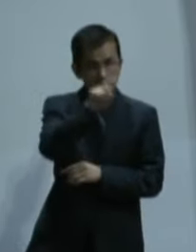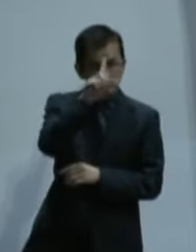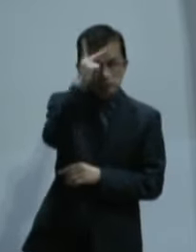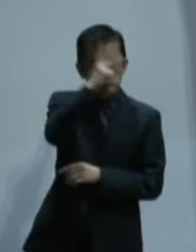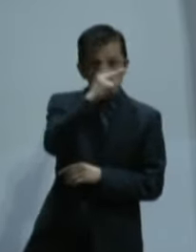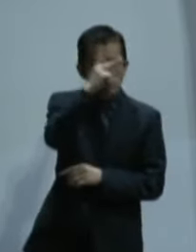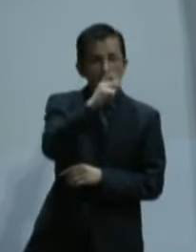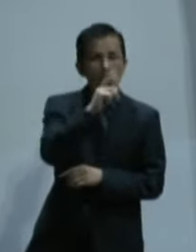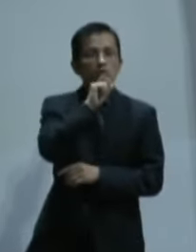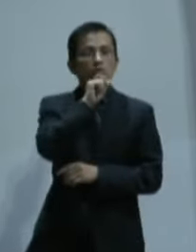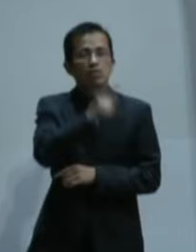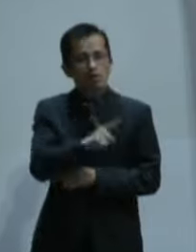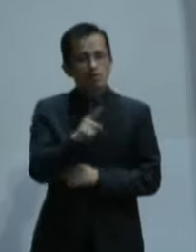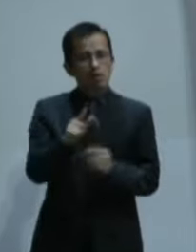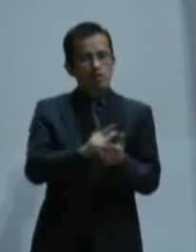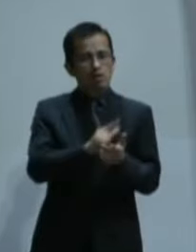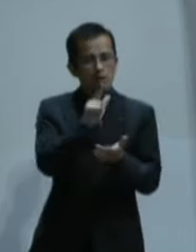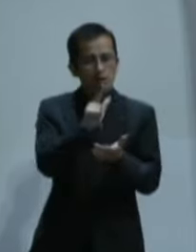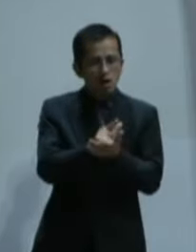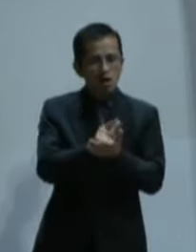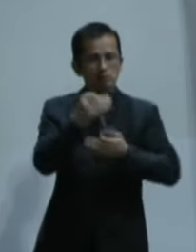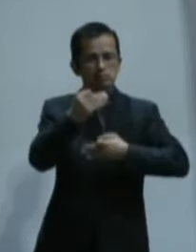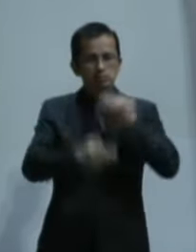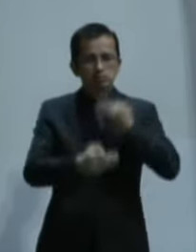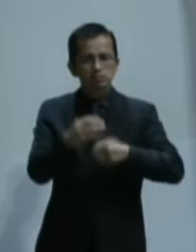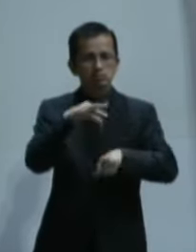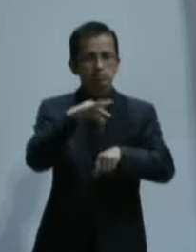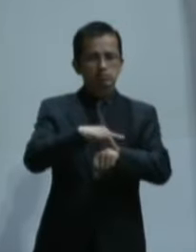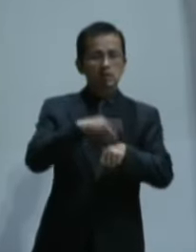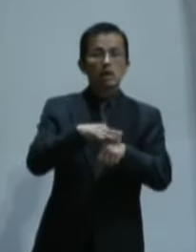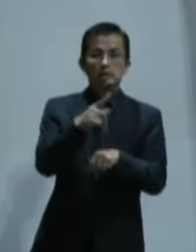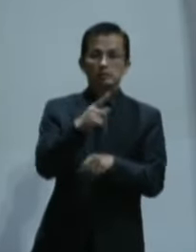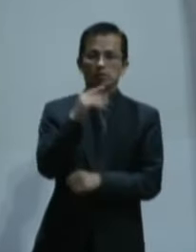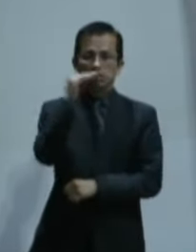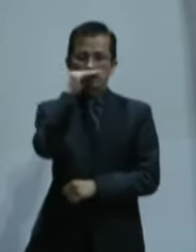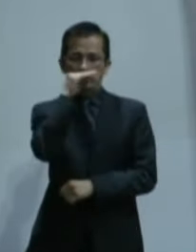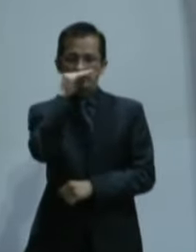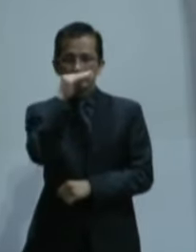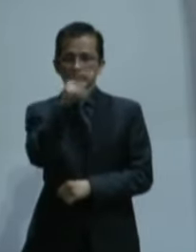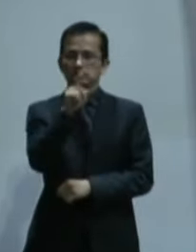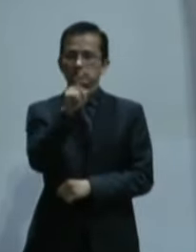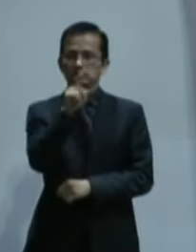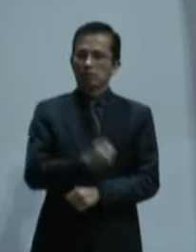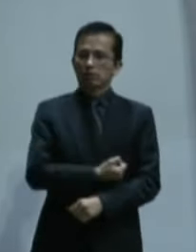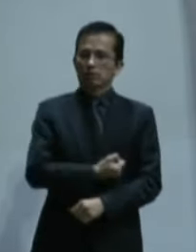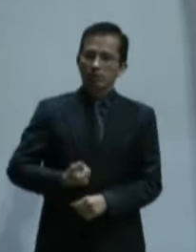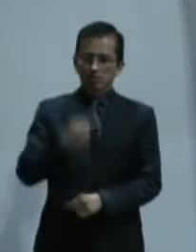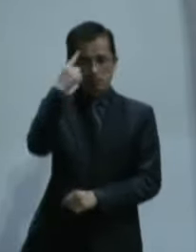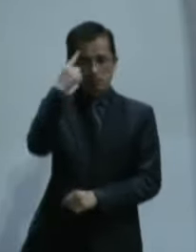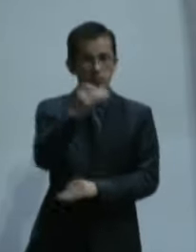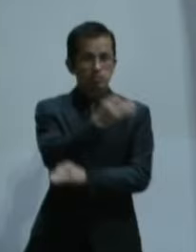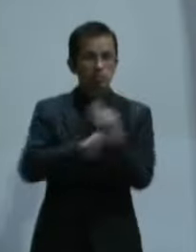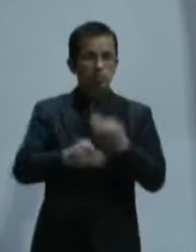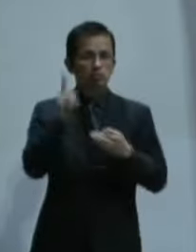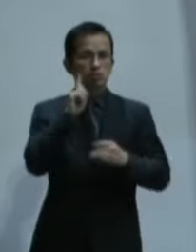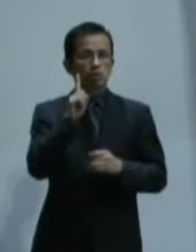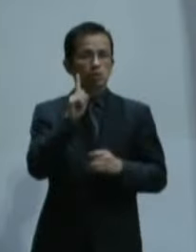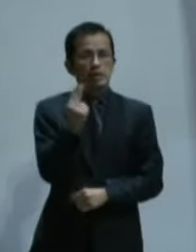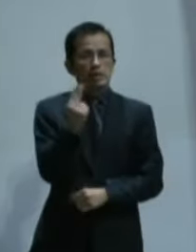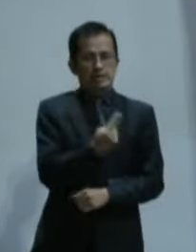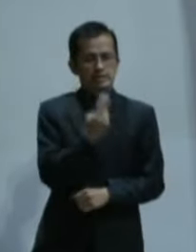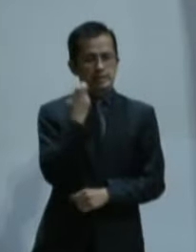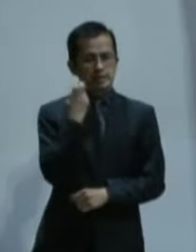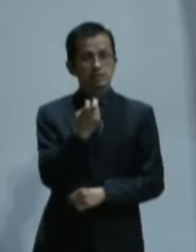así como orientación legal y médica gratuita y confidencial para cualquier mujer o persona que lo necesite a través de este modelo